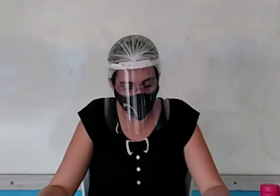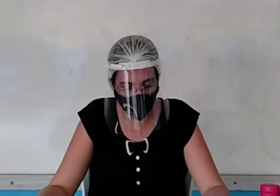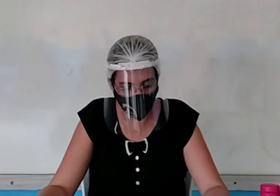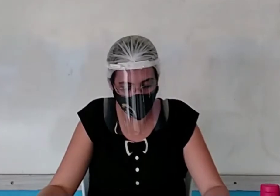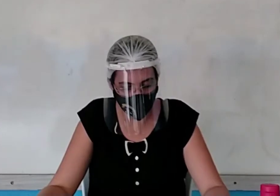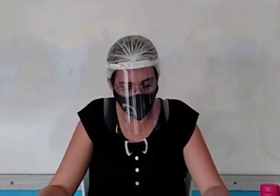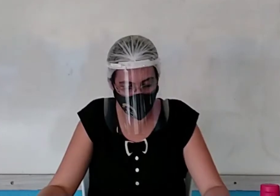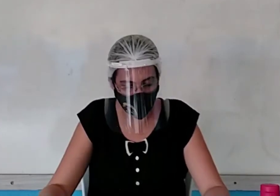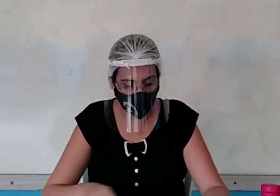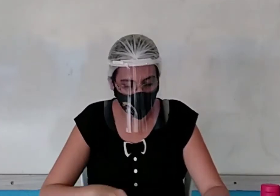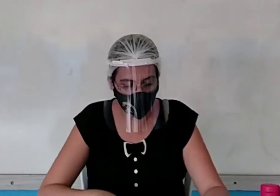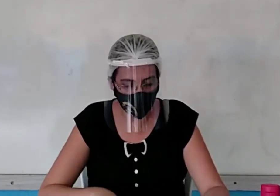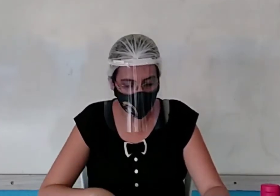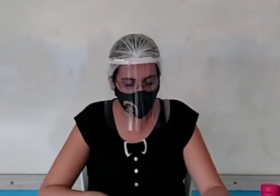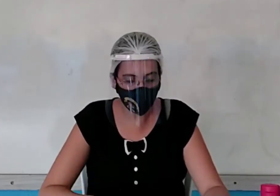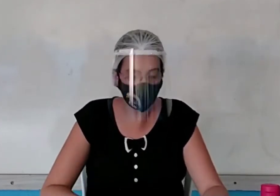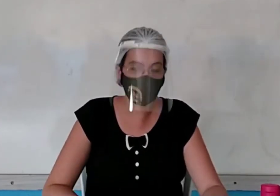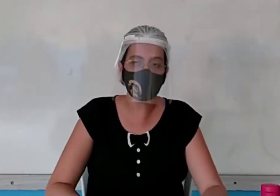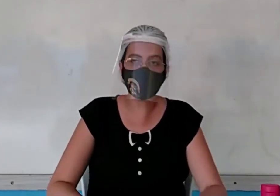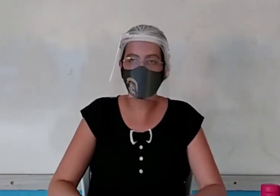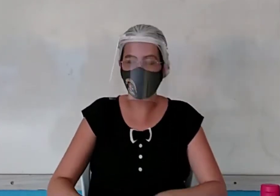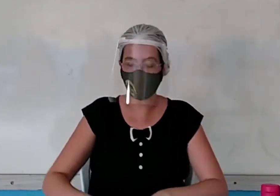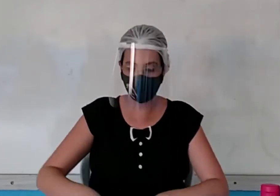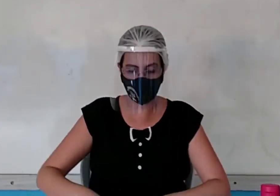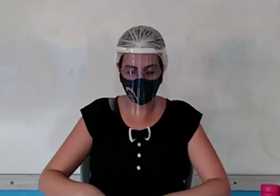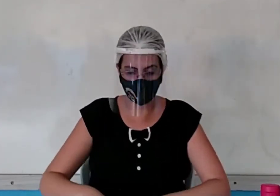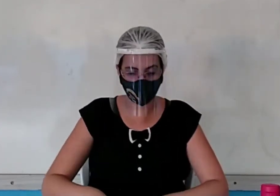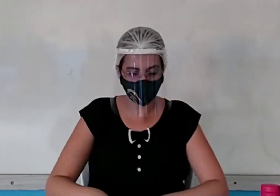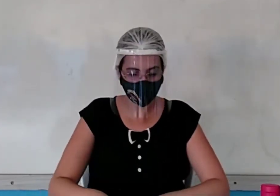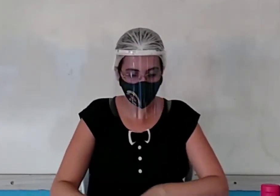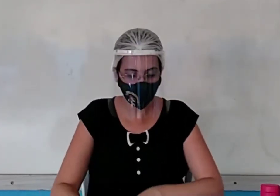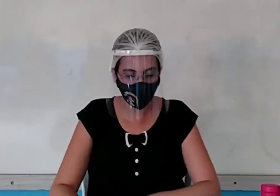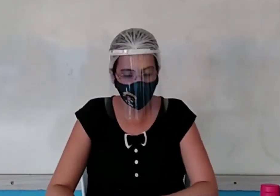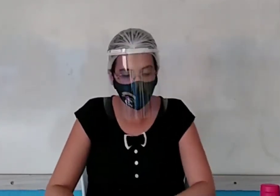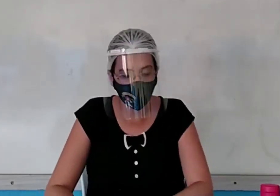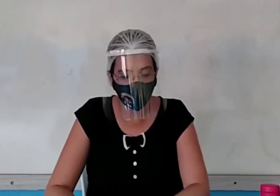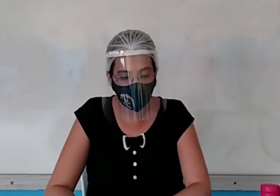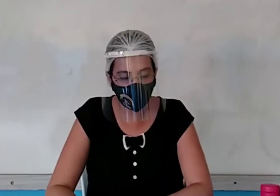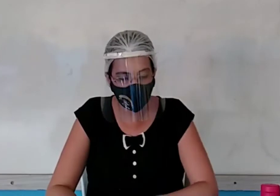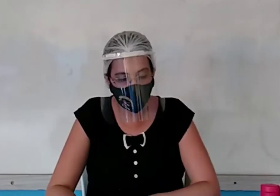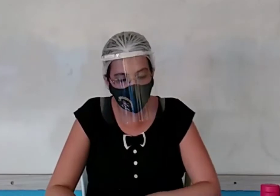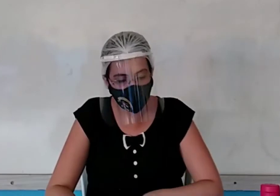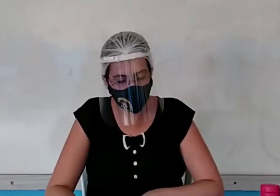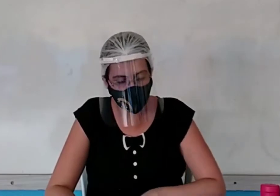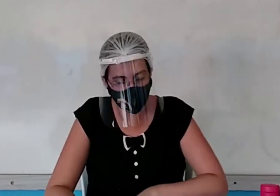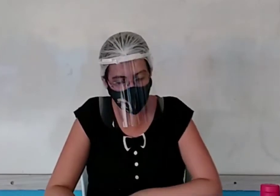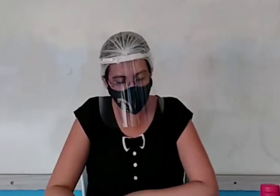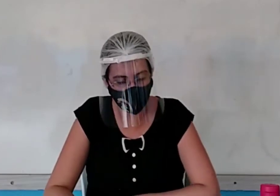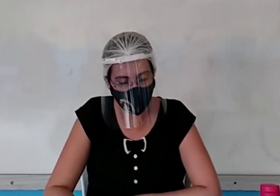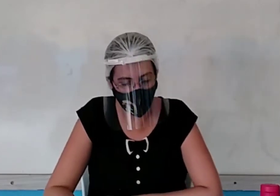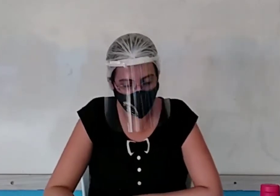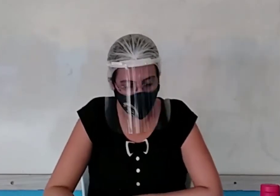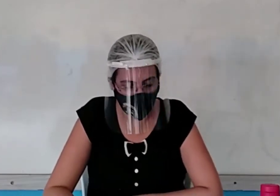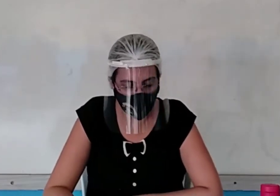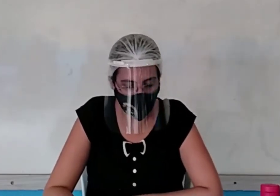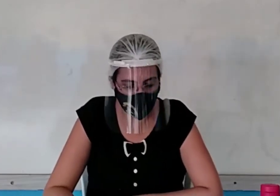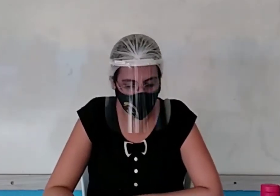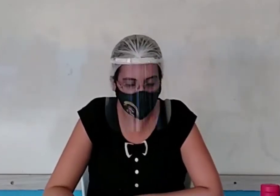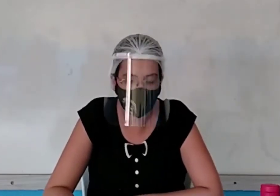envolvem quem está andando na rua ou na calçada. Para evitar esses acidentes, todos temos que respeitar